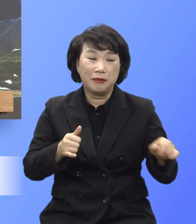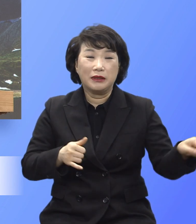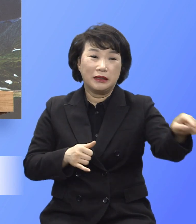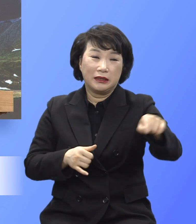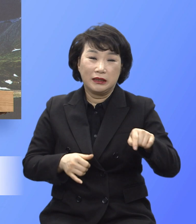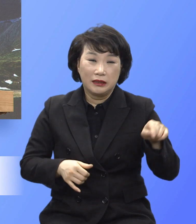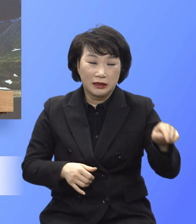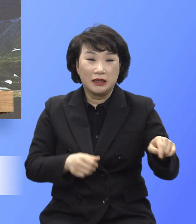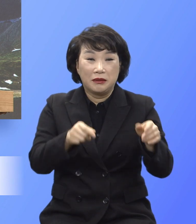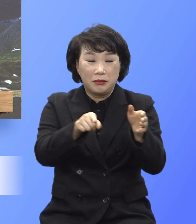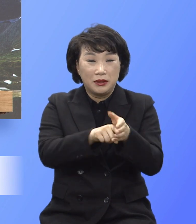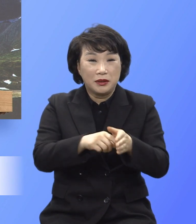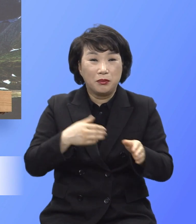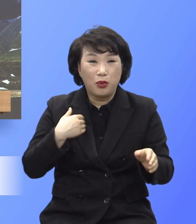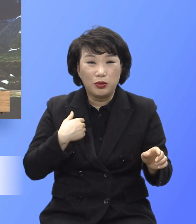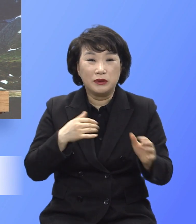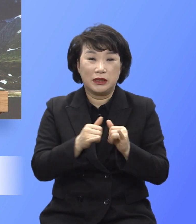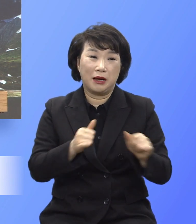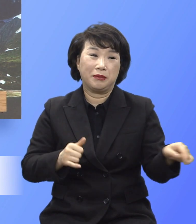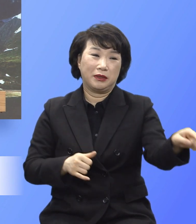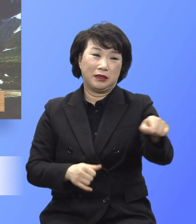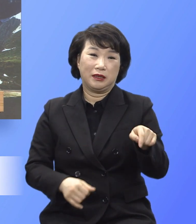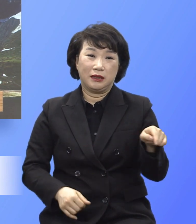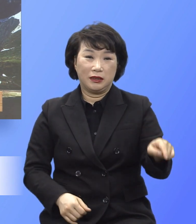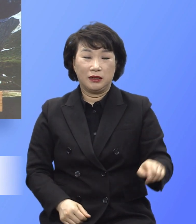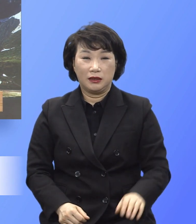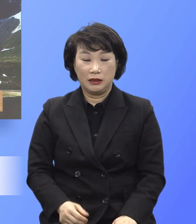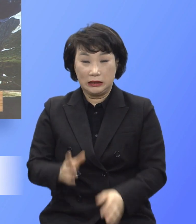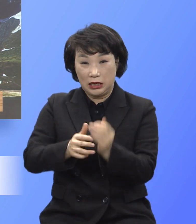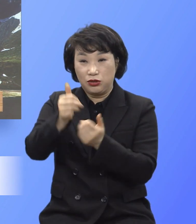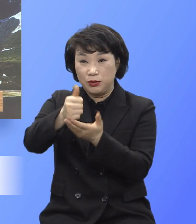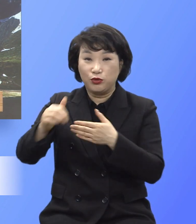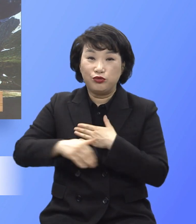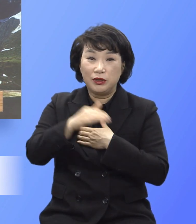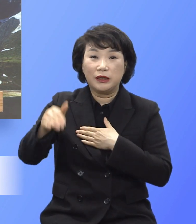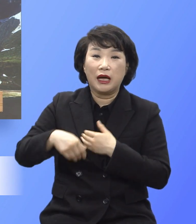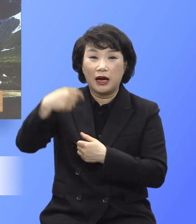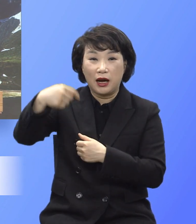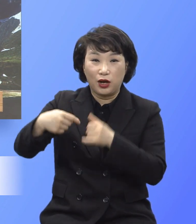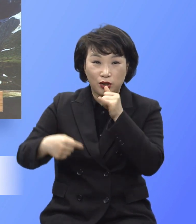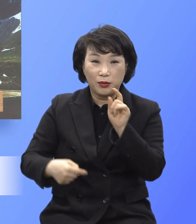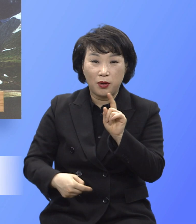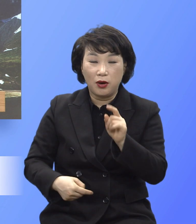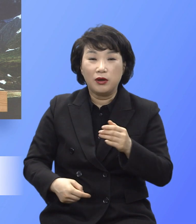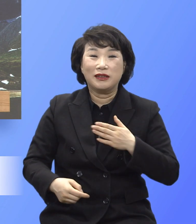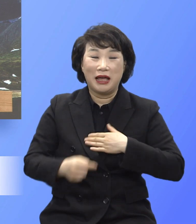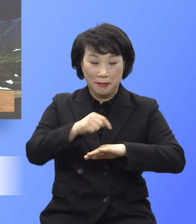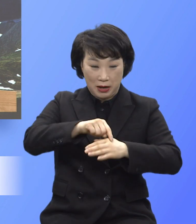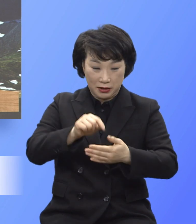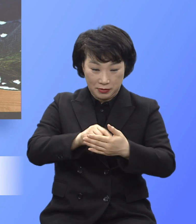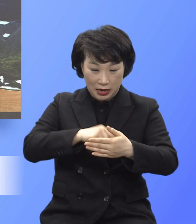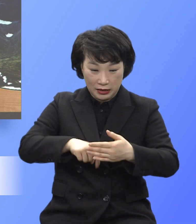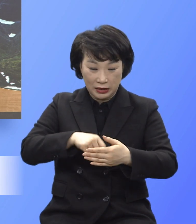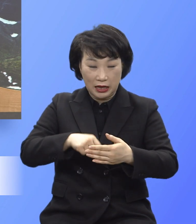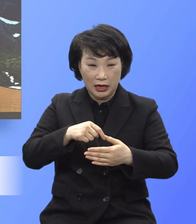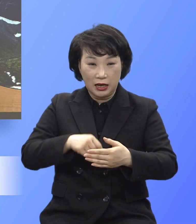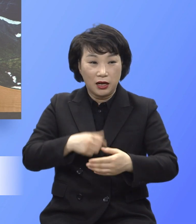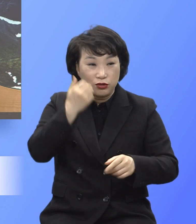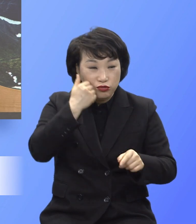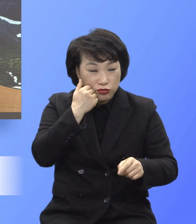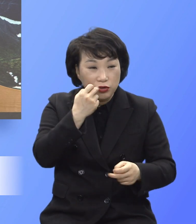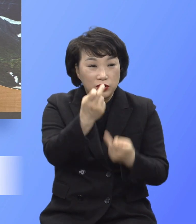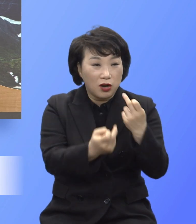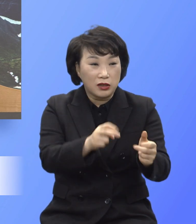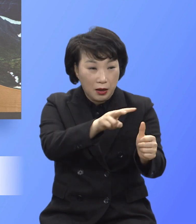사람들이요 믿음을 모르는 사람들이냐. 예수님이 우리에게 가르쳐줬다뇨. 네 마음속으로